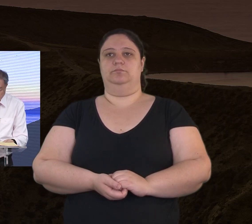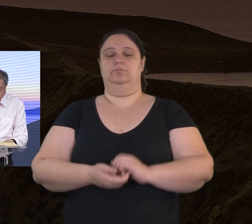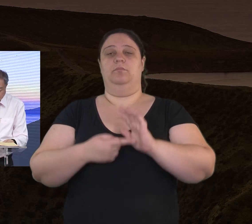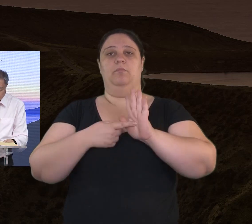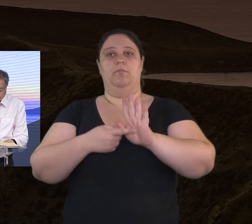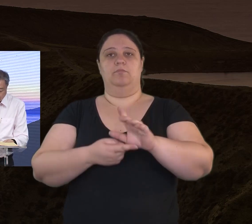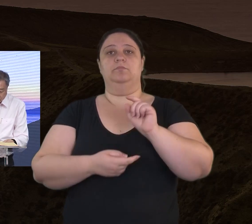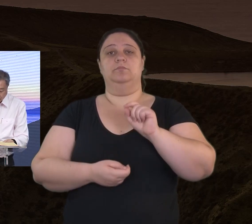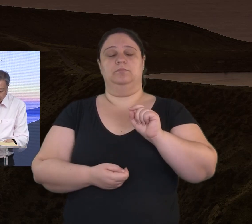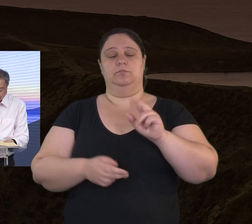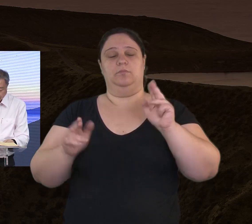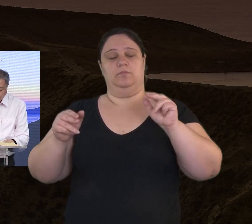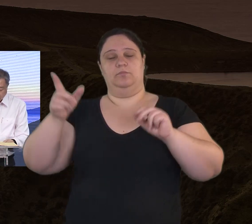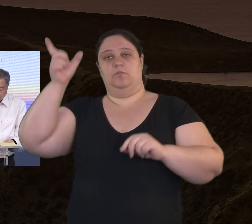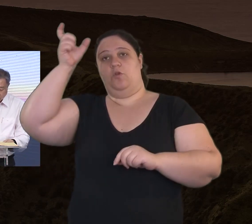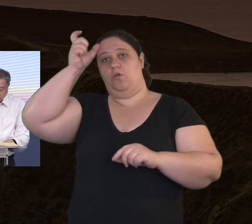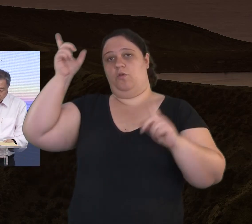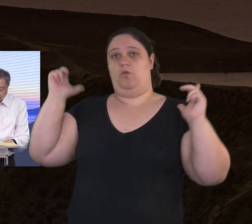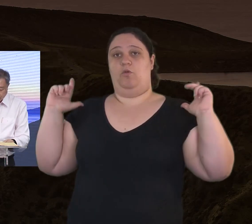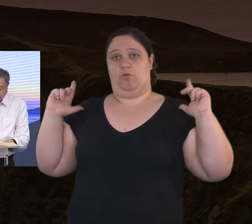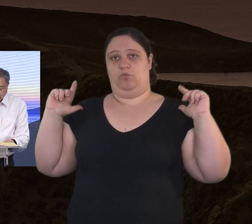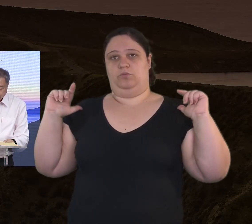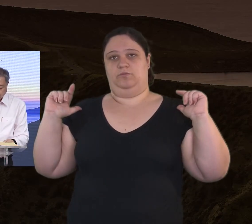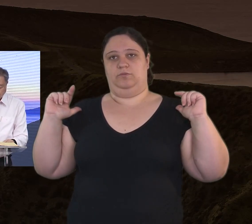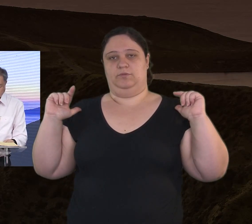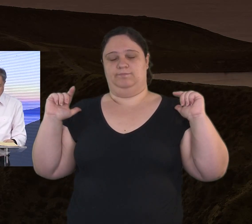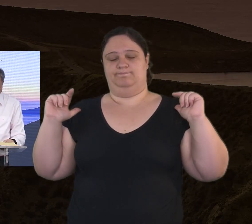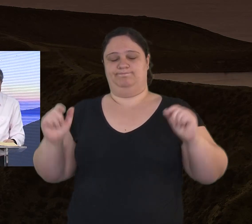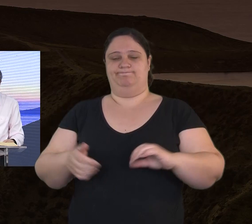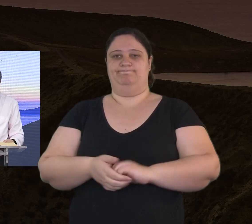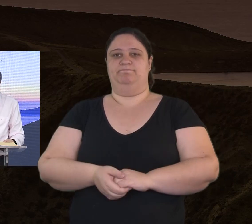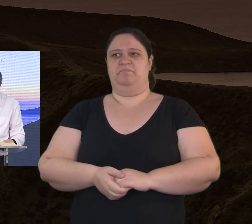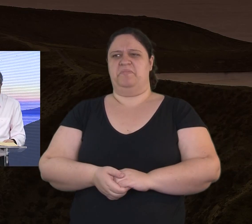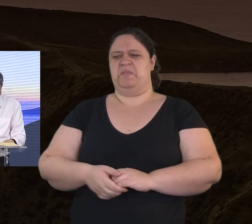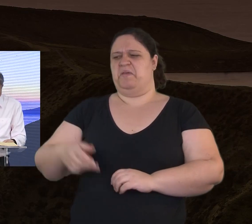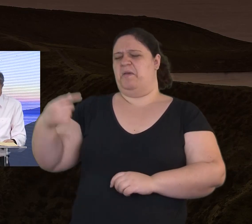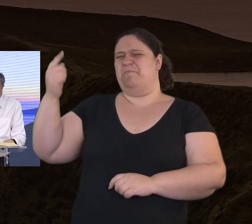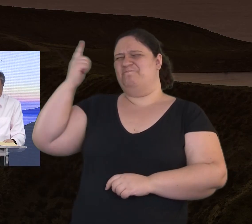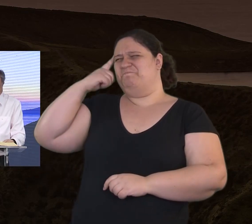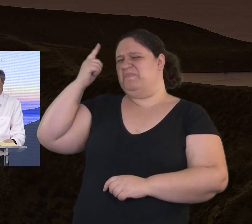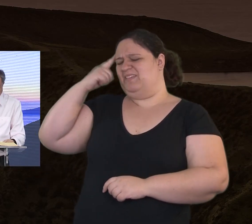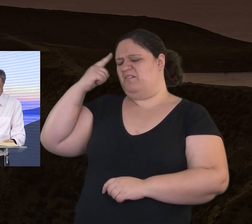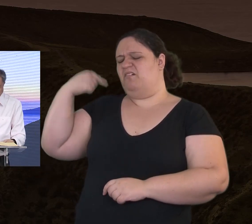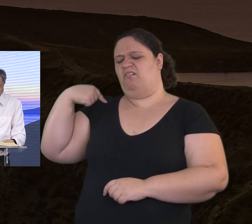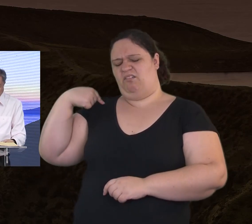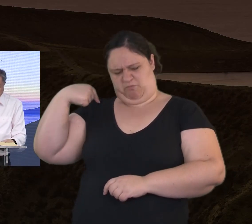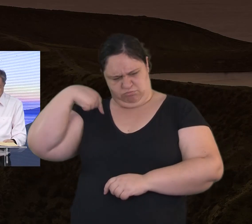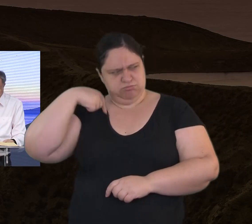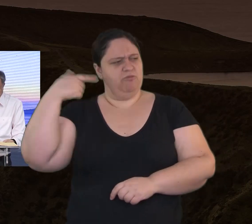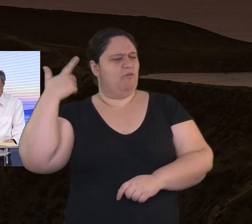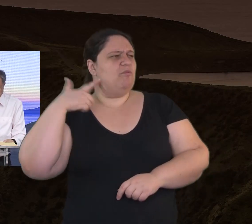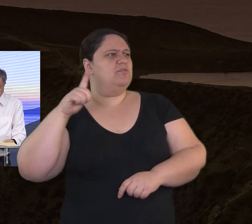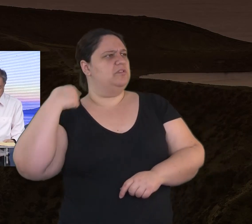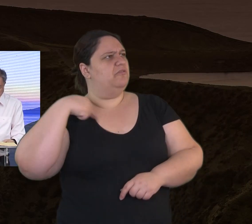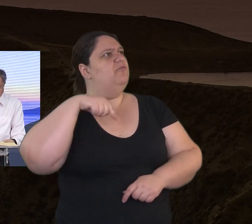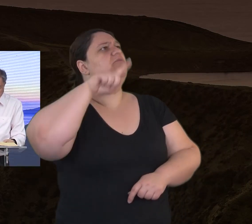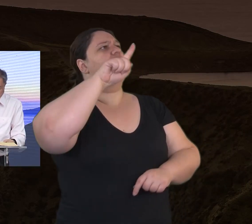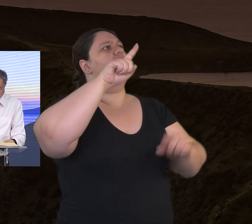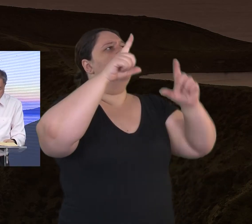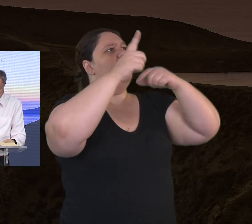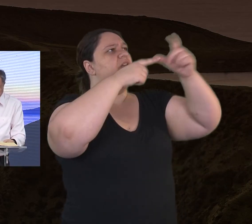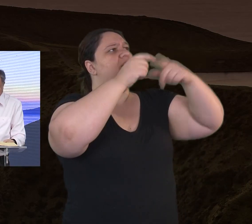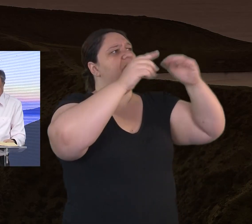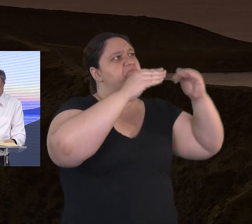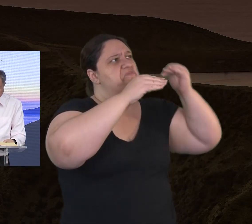dizendo-se a respeito de Lúcifer: tu dizias no teu coração, eu subirei ao céu, acima das estrelas